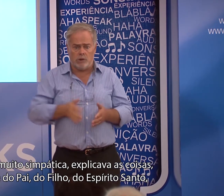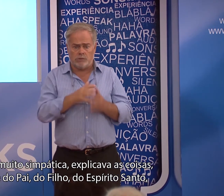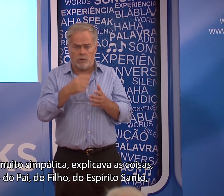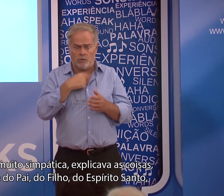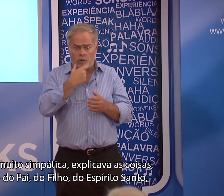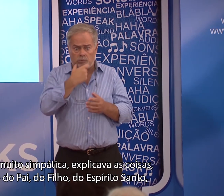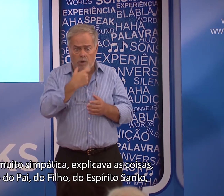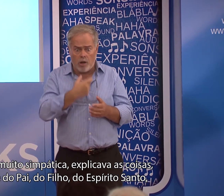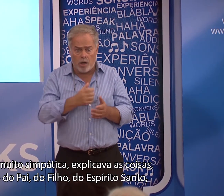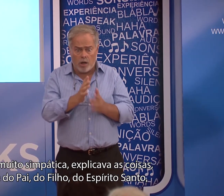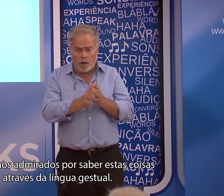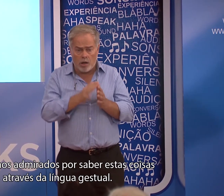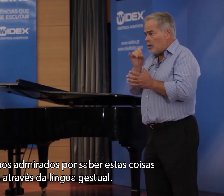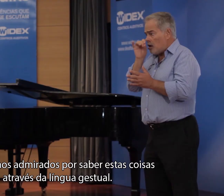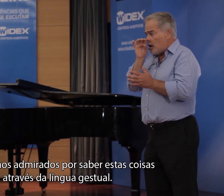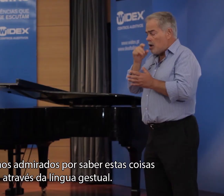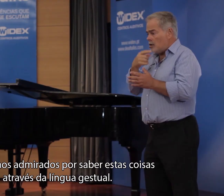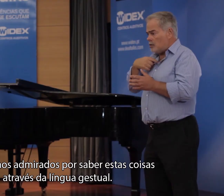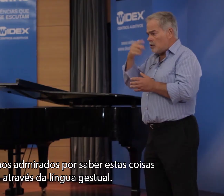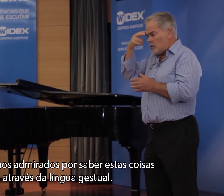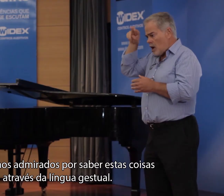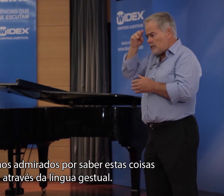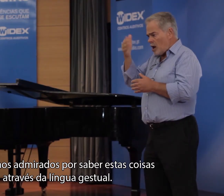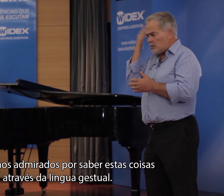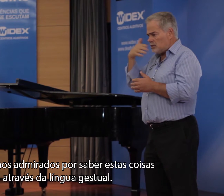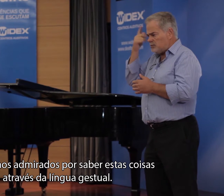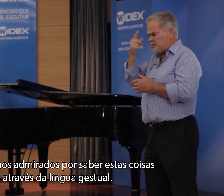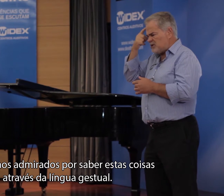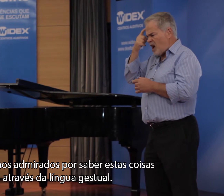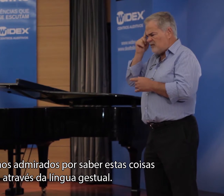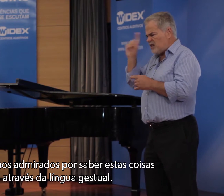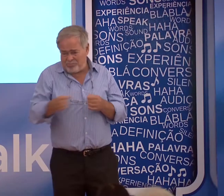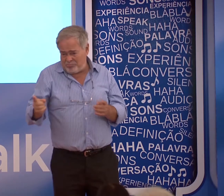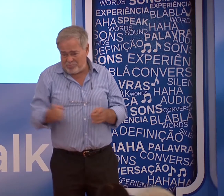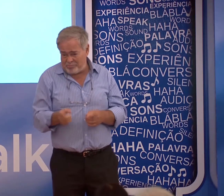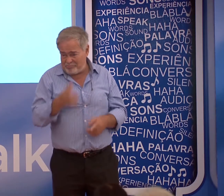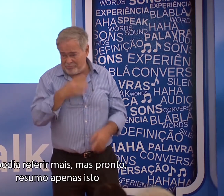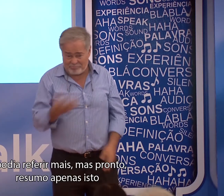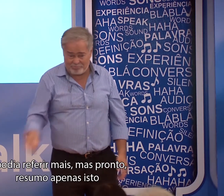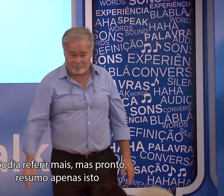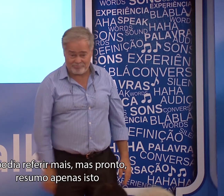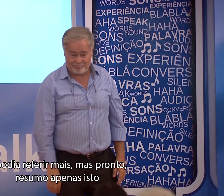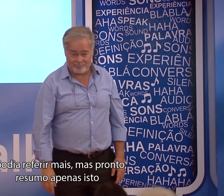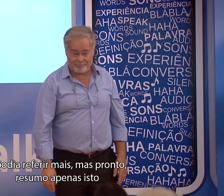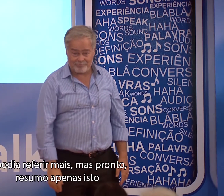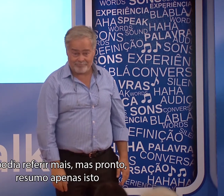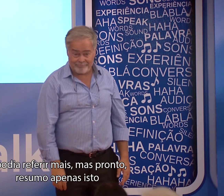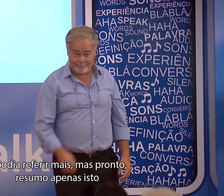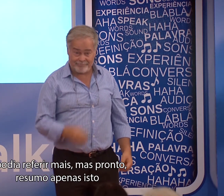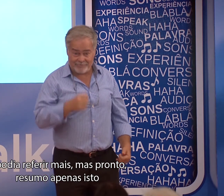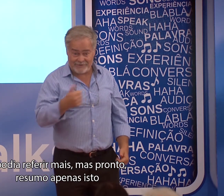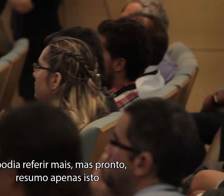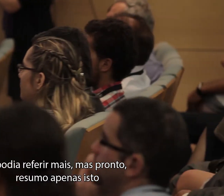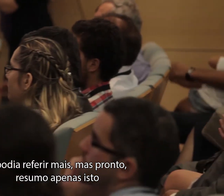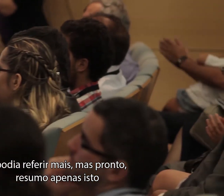o nome do Pai, do Filho, Espírito Santo. Nós ficámos admirados com saber essas coisas através da língua gestual. E podia referir mais, mas pronto, resumo apenas